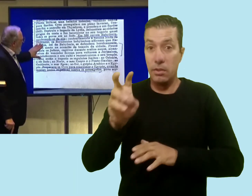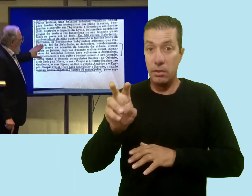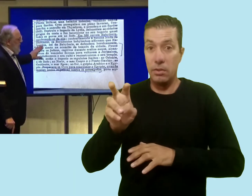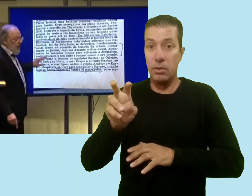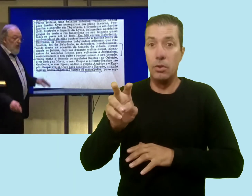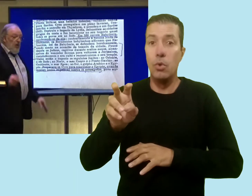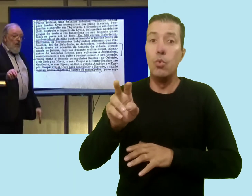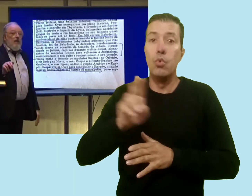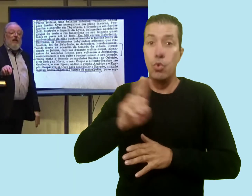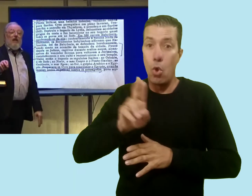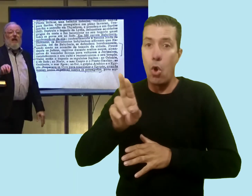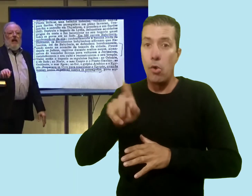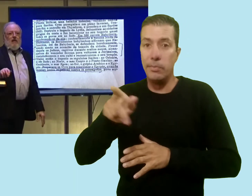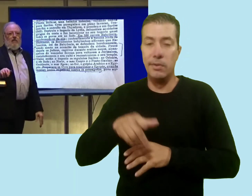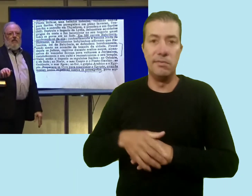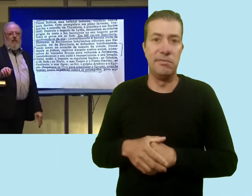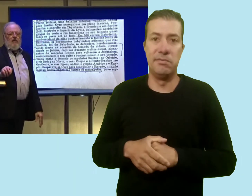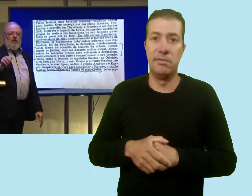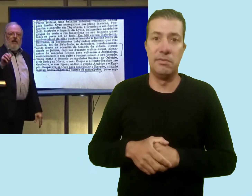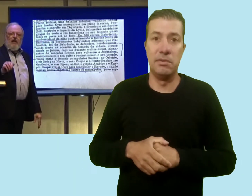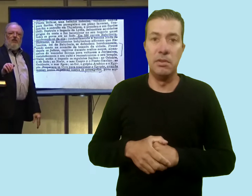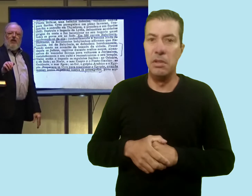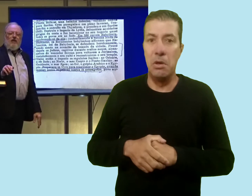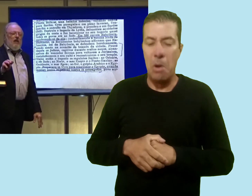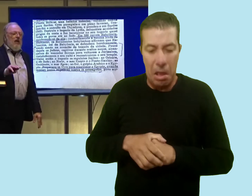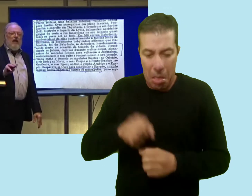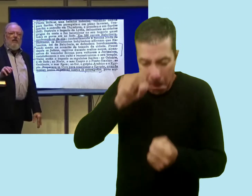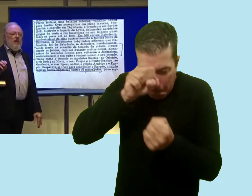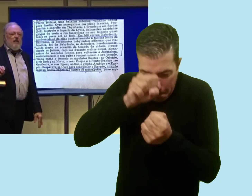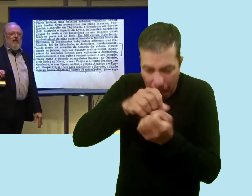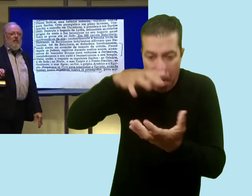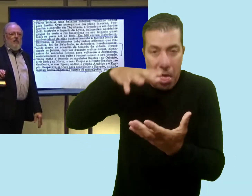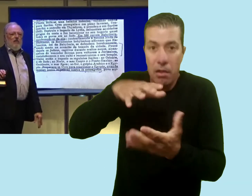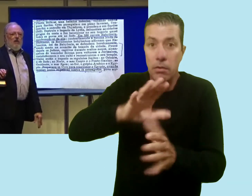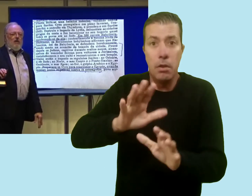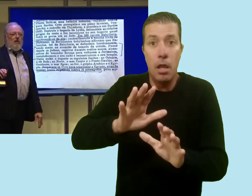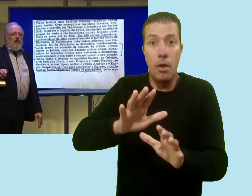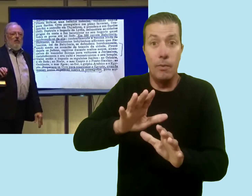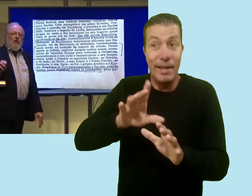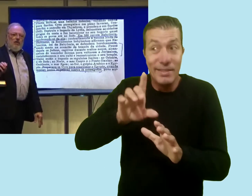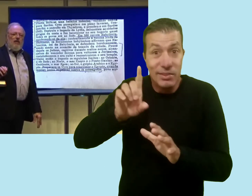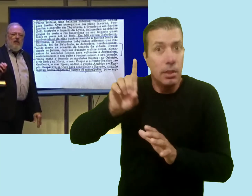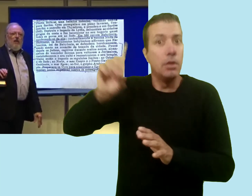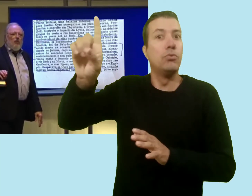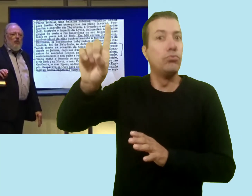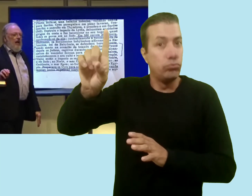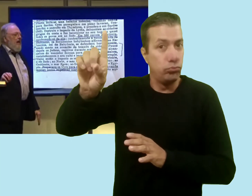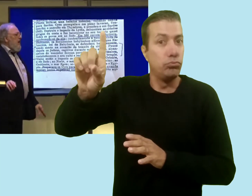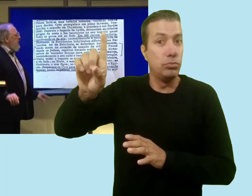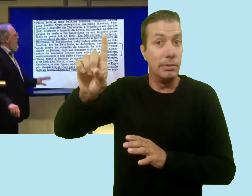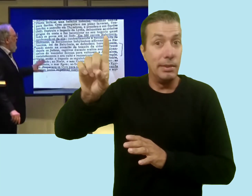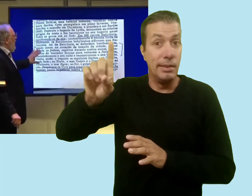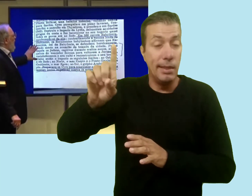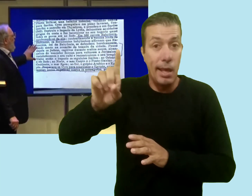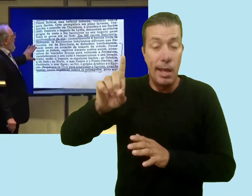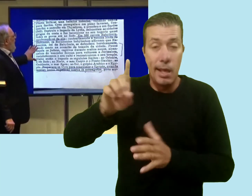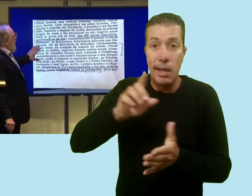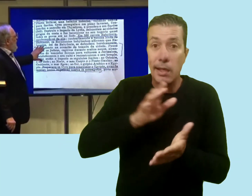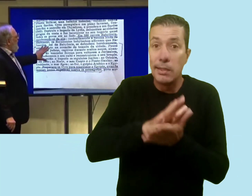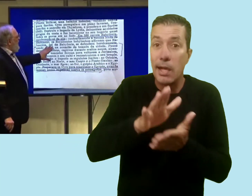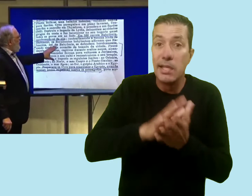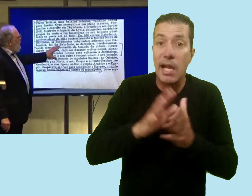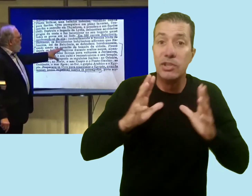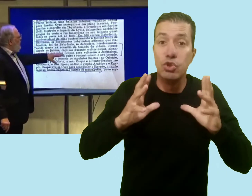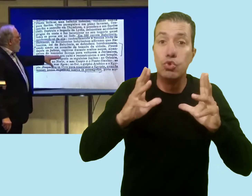Ciro ia fazer, com o nome dele lá. Isso daqui, gente, não é adivinhação. Isso é coisa de Deus, tá? Dizendo que ele ia